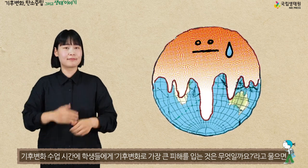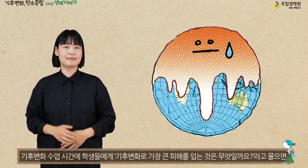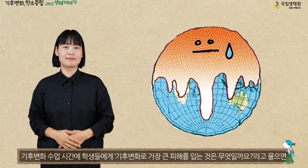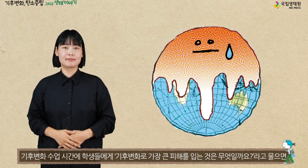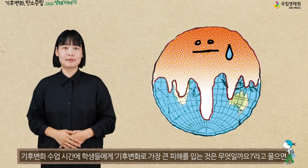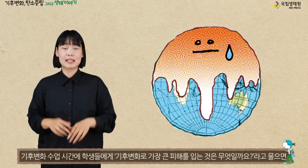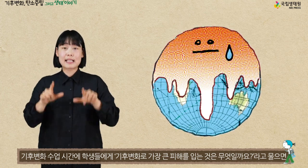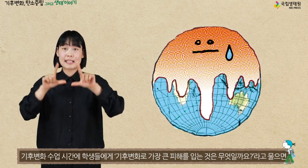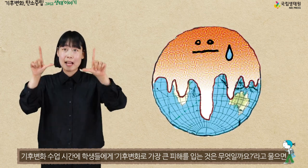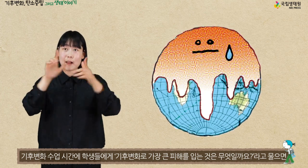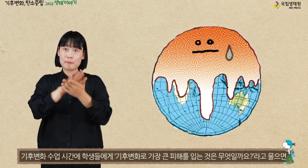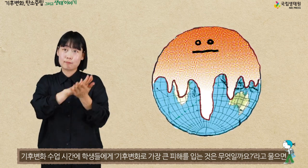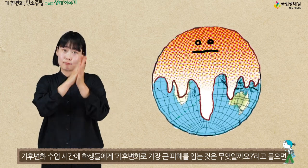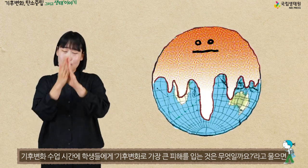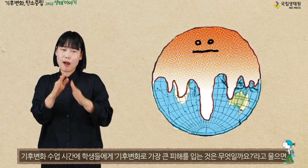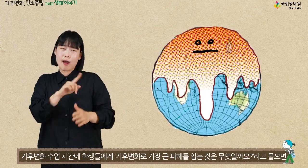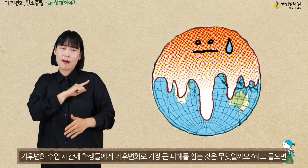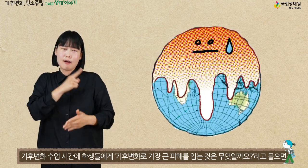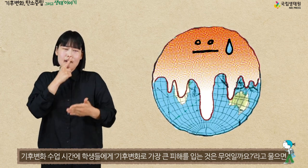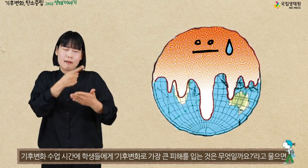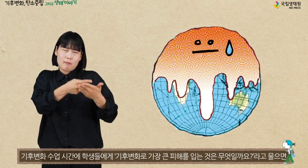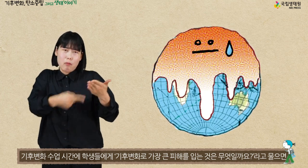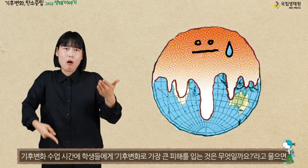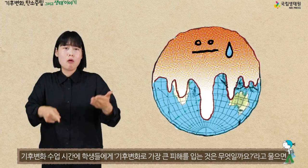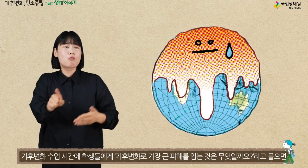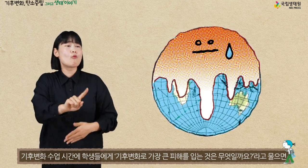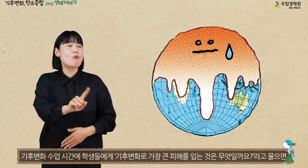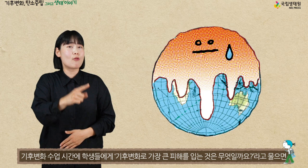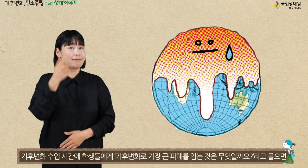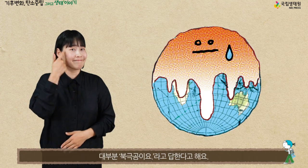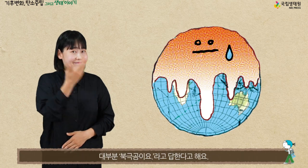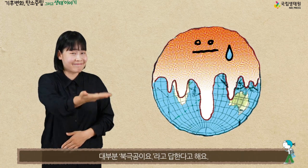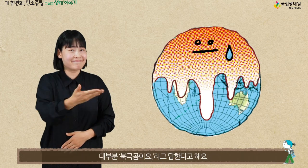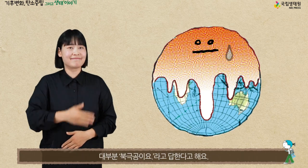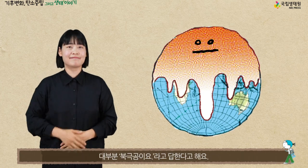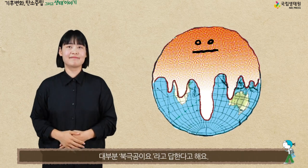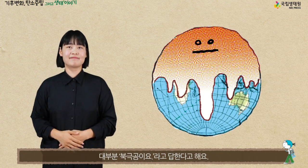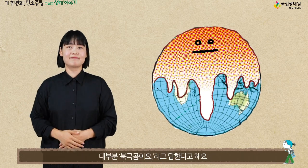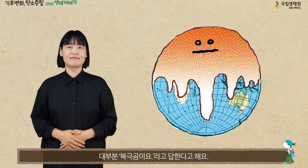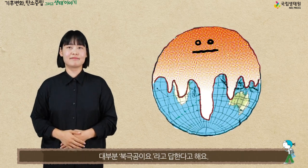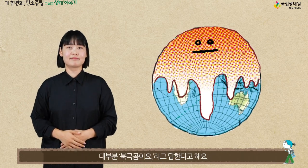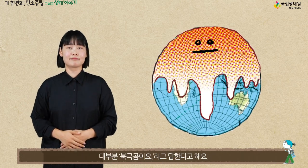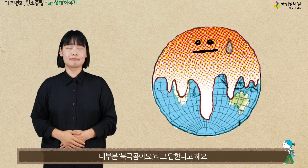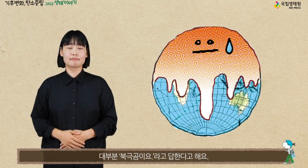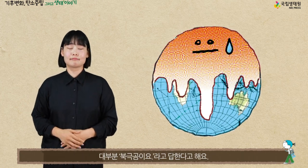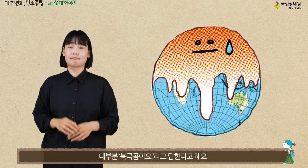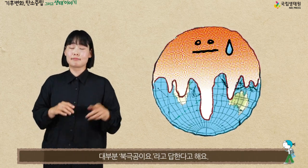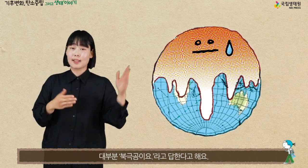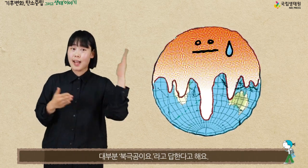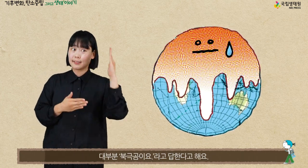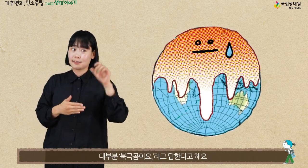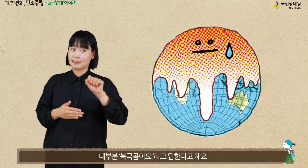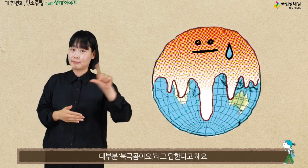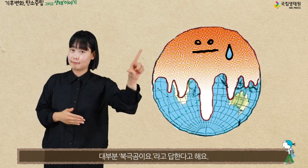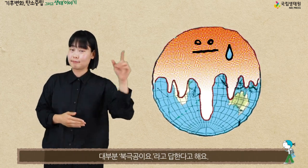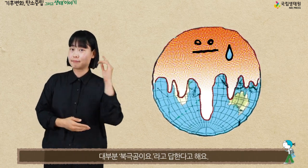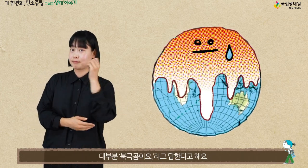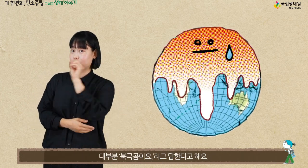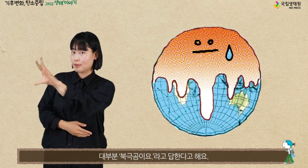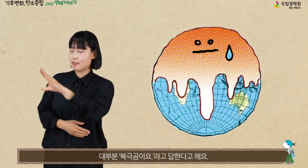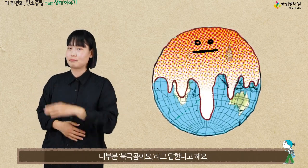기후변화로 가장 큰 피해를 입는 것은 무엇일까요? 라고 물으면 대부분 북극곰이요 라고 답한다고 해요.